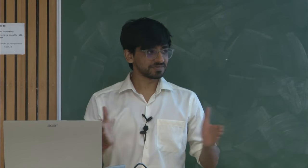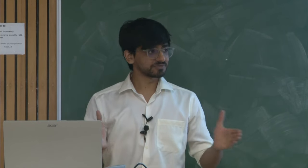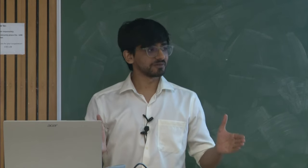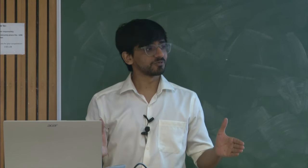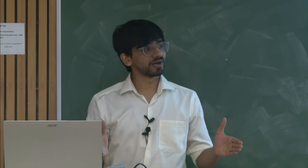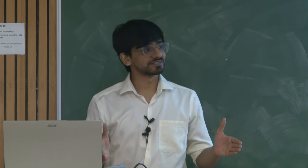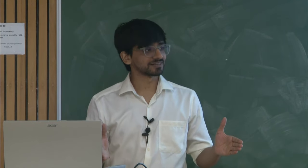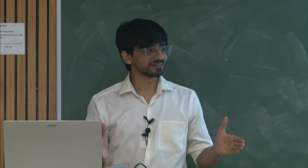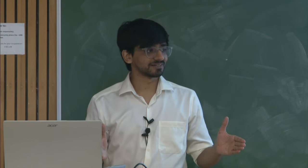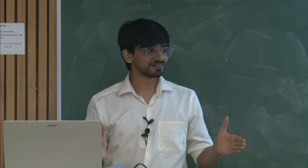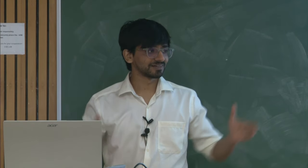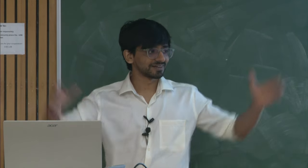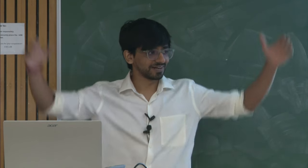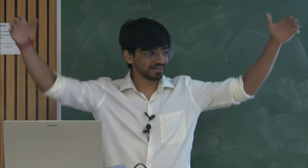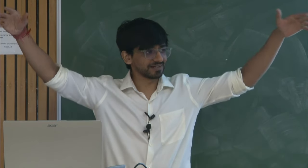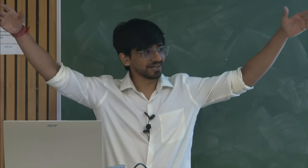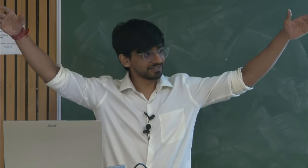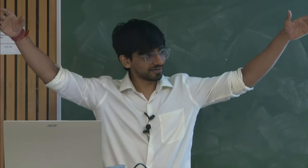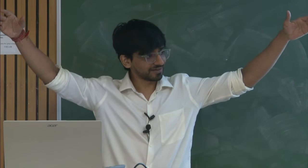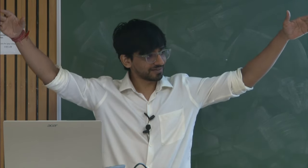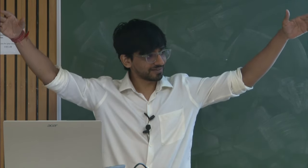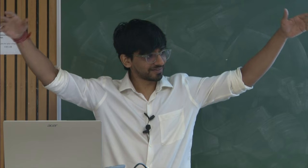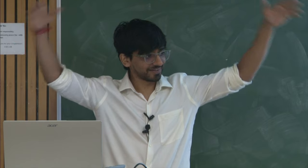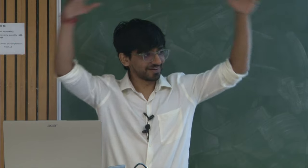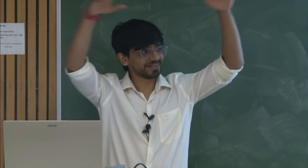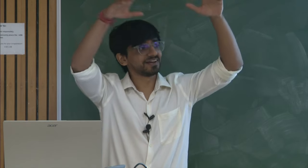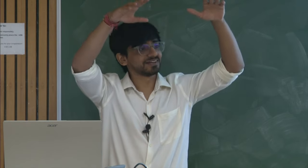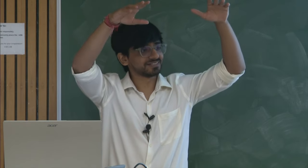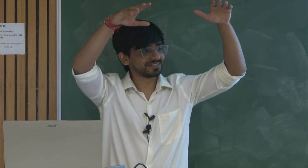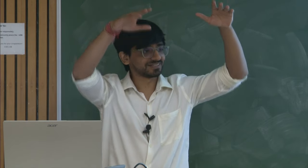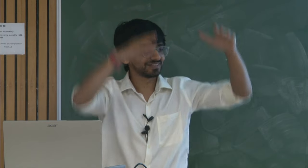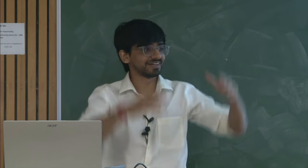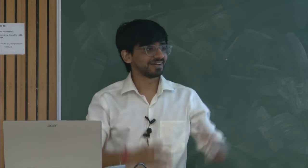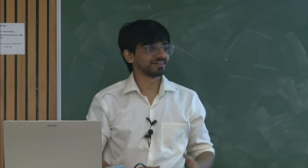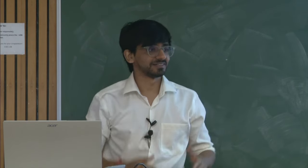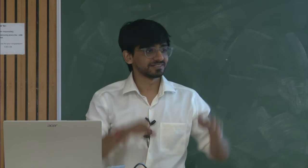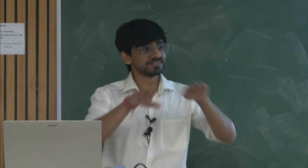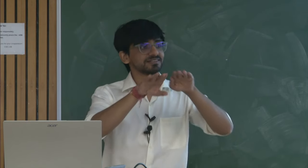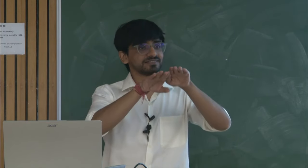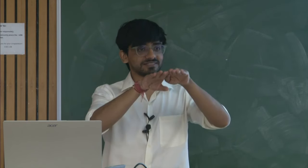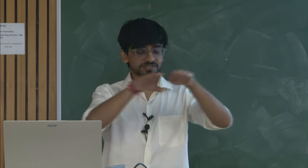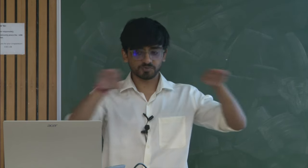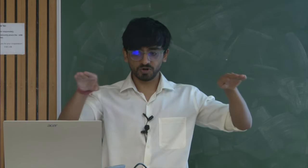इसी बीच में आपको हैंड्स रखने हैं, ना यहाँ लेके जाने हैं, ना यहाँ लेके जाने हैं, ना यहाँ. इट इस